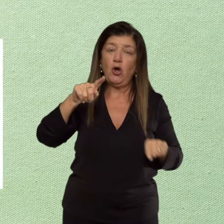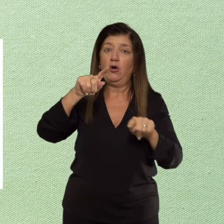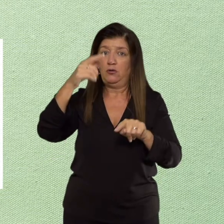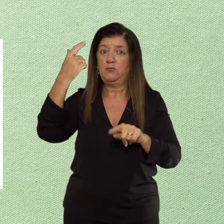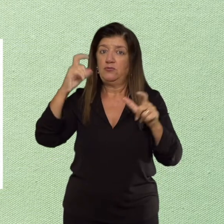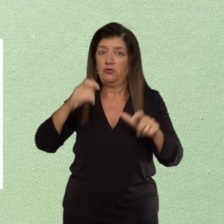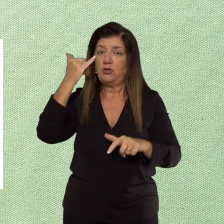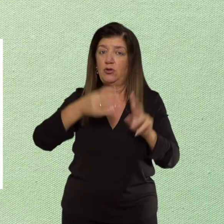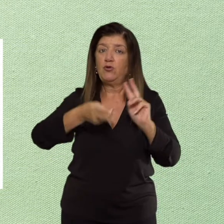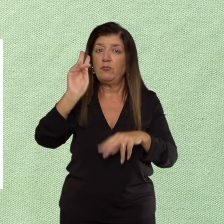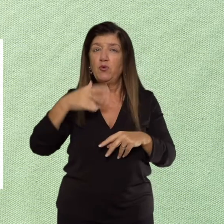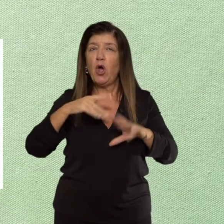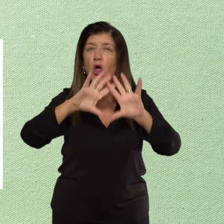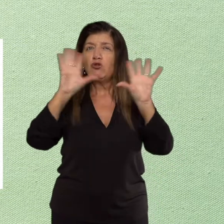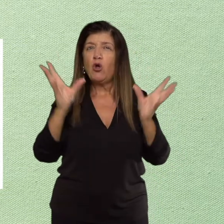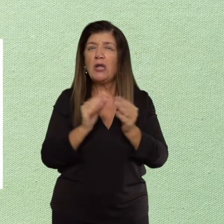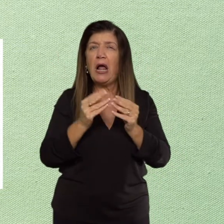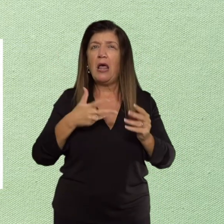600